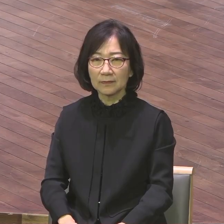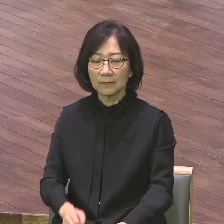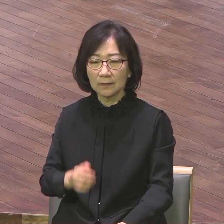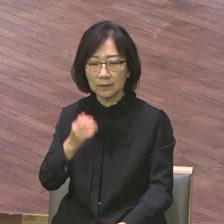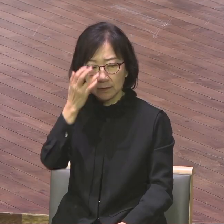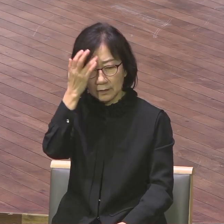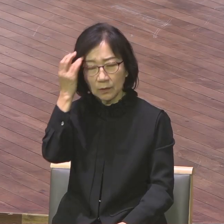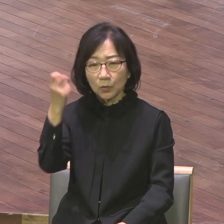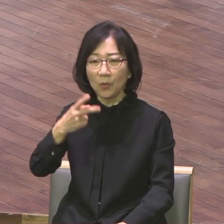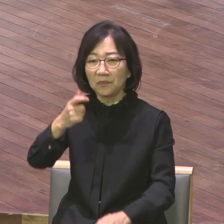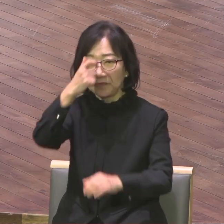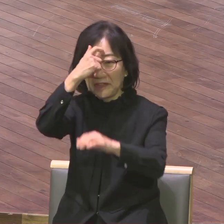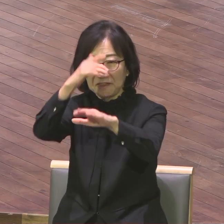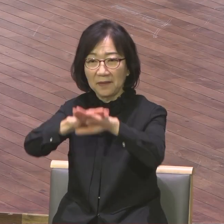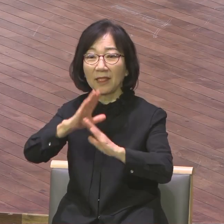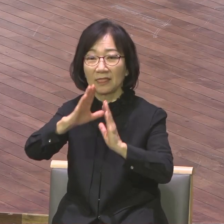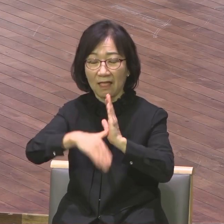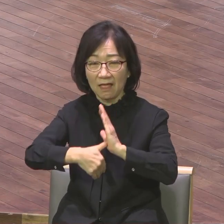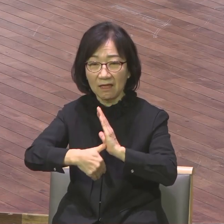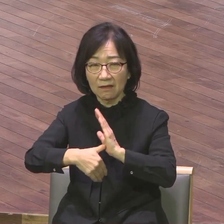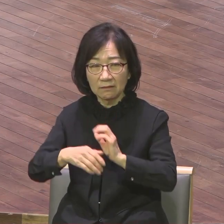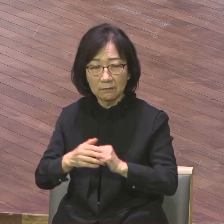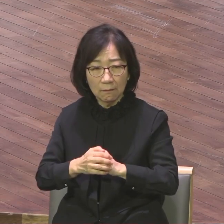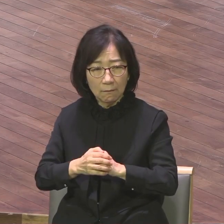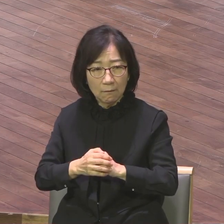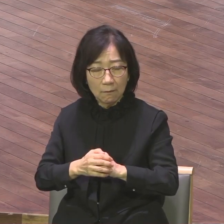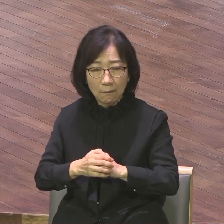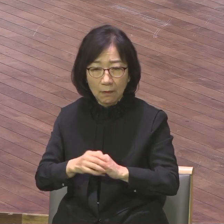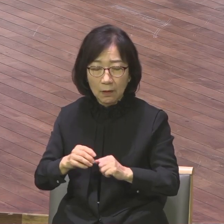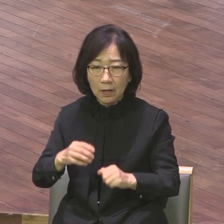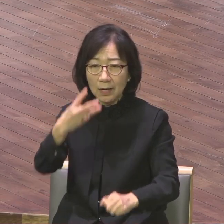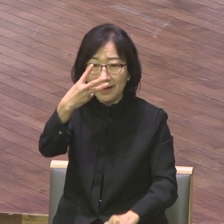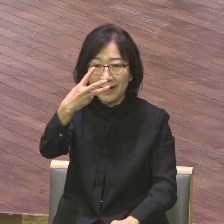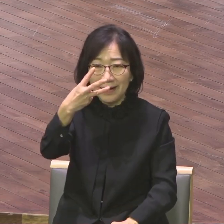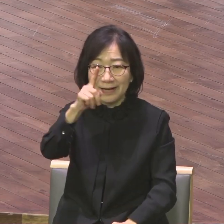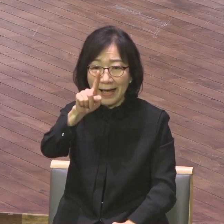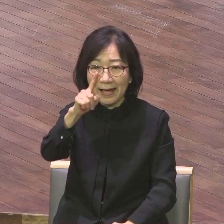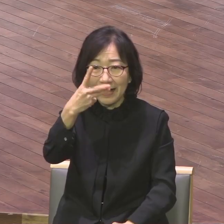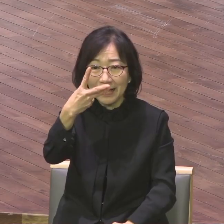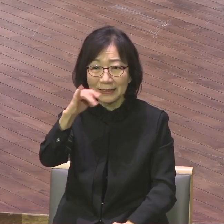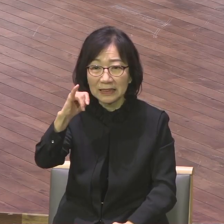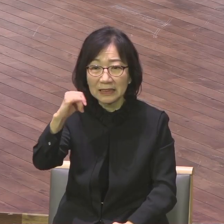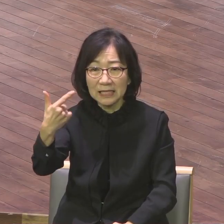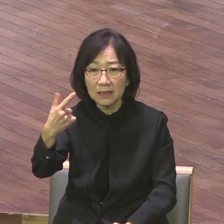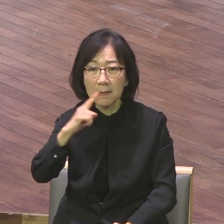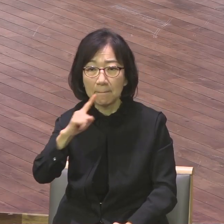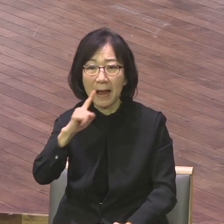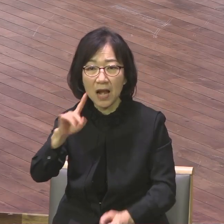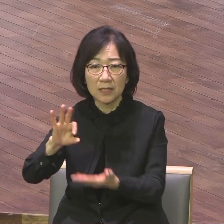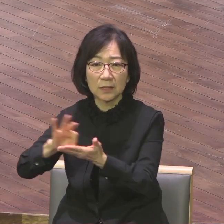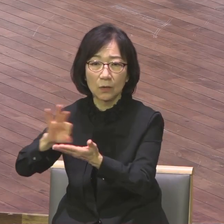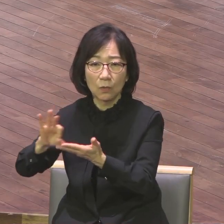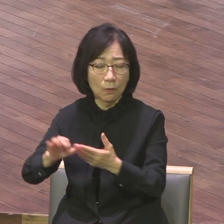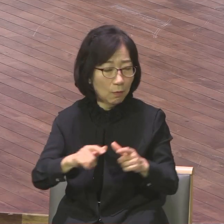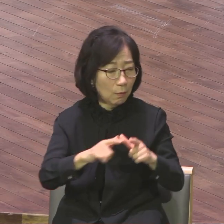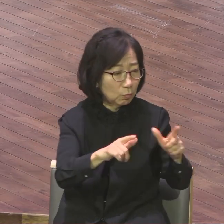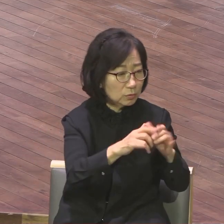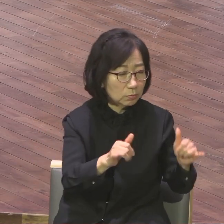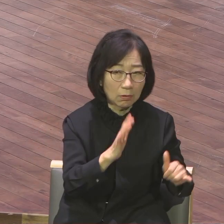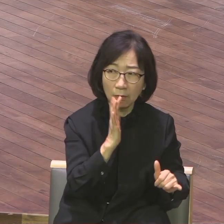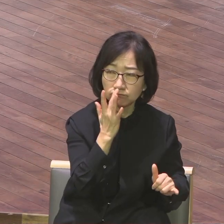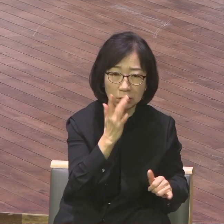그리고 예배를 드릴 때 일반 교인들은 알아듣지도 못할 라틴어를 썼어요.